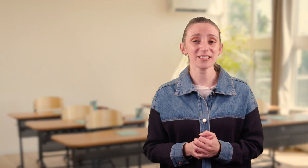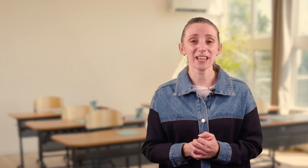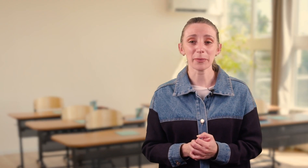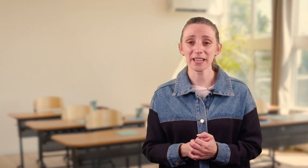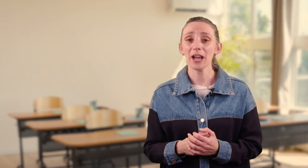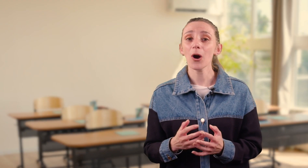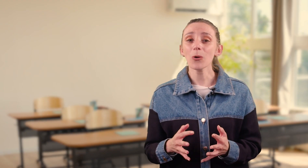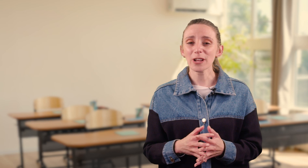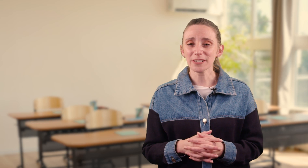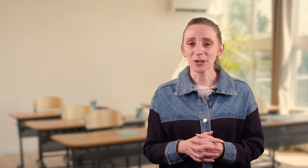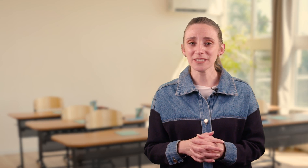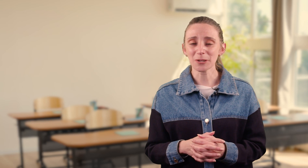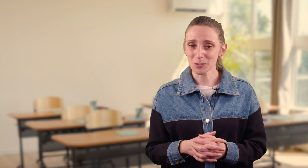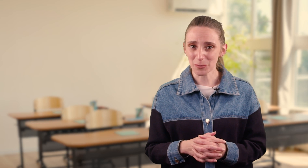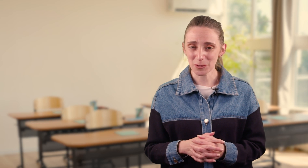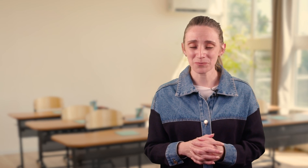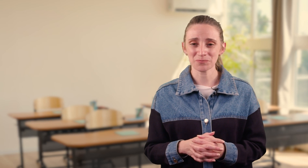et après, on la décortique ensemble.